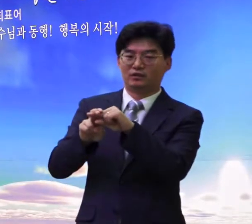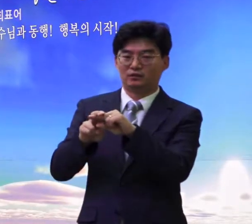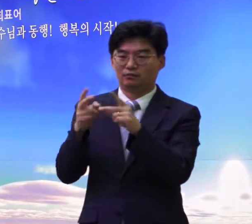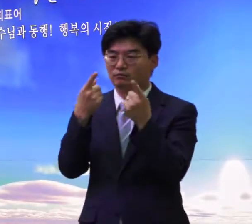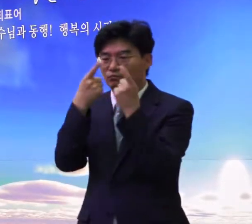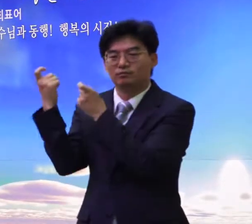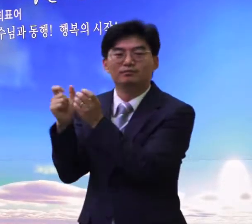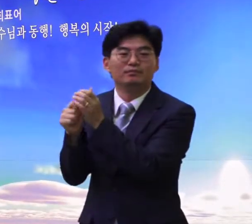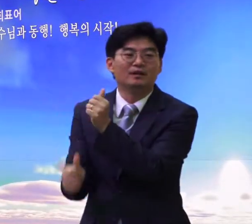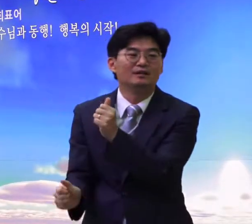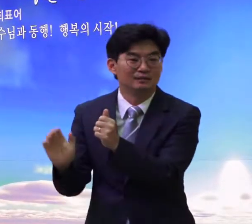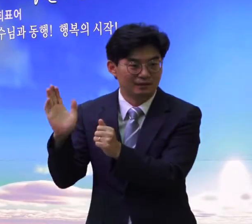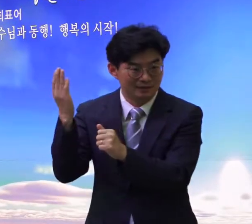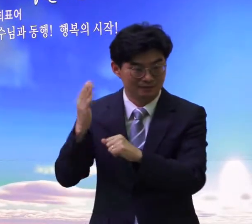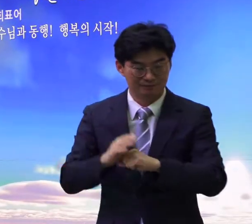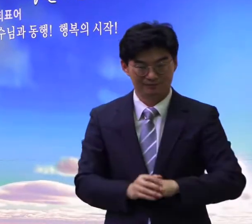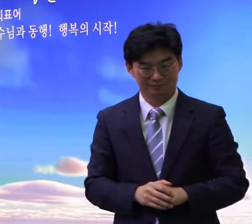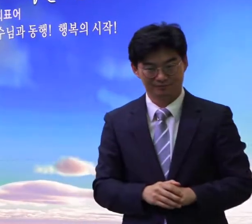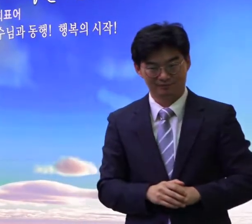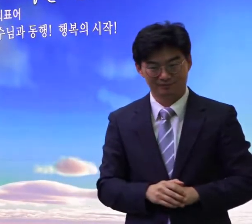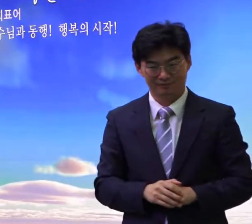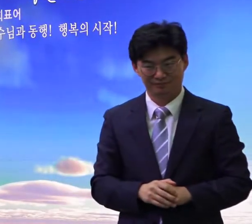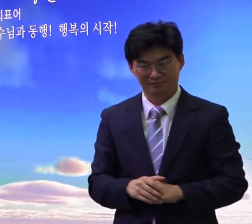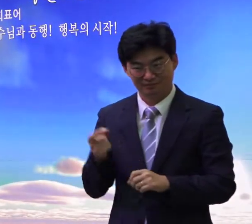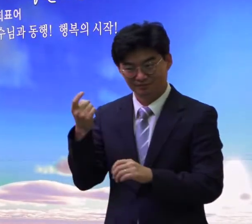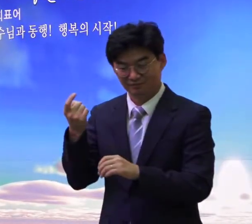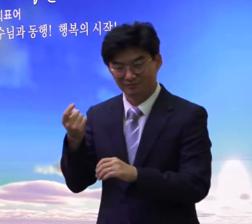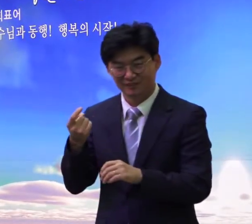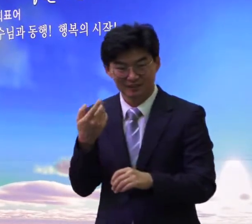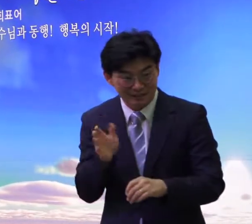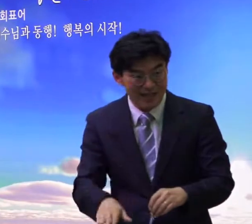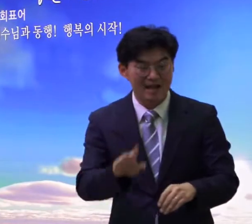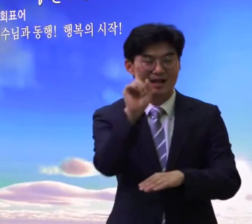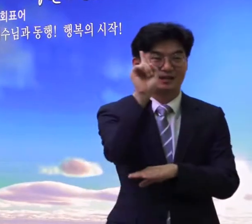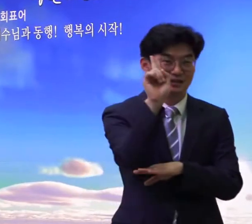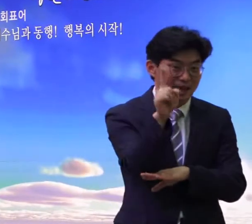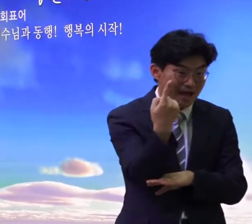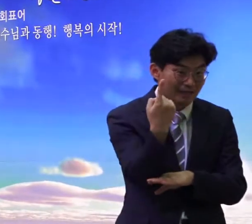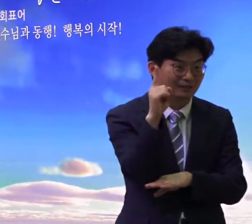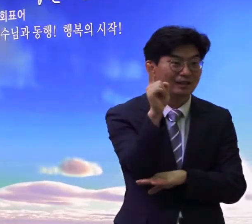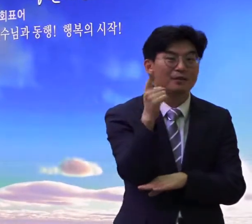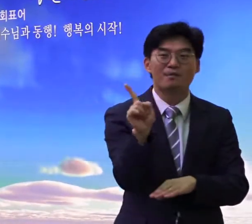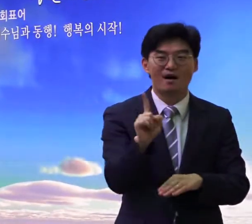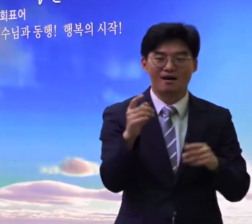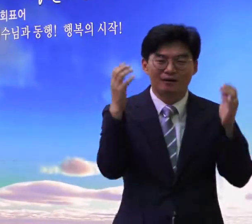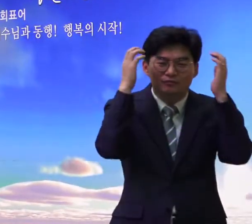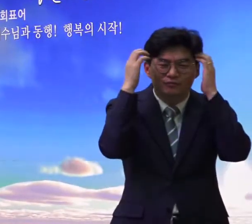들어갔습니다. 그런데 반면에 그의 아버지인 다윗은